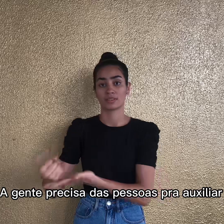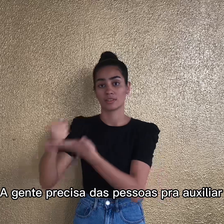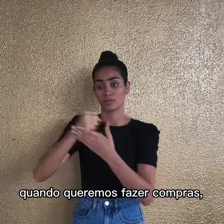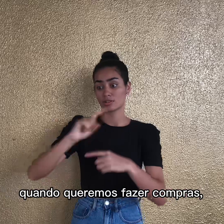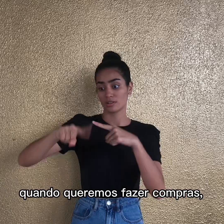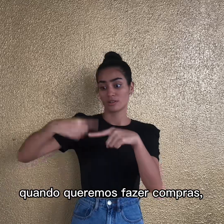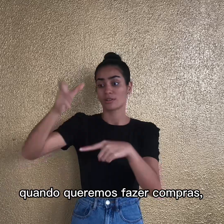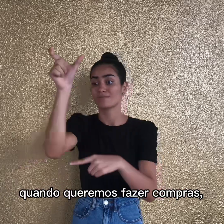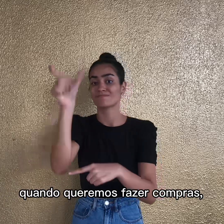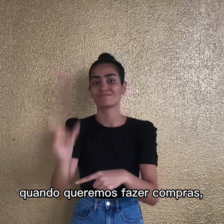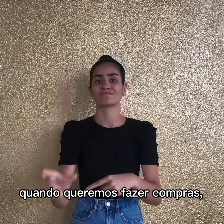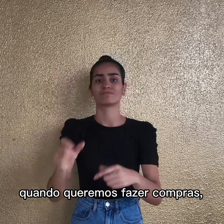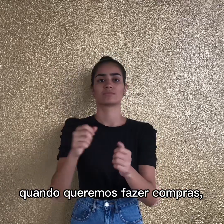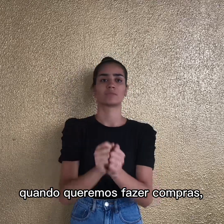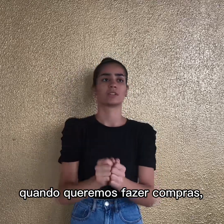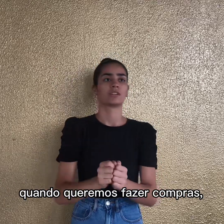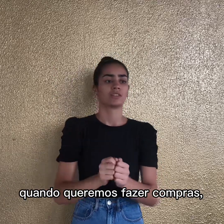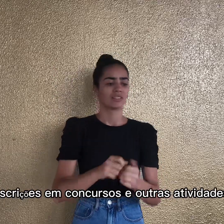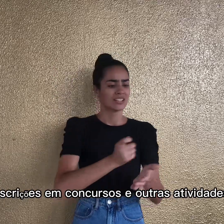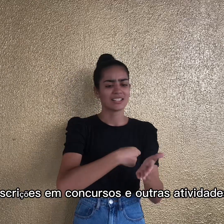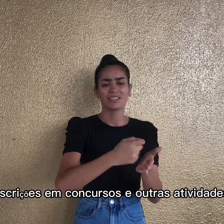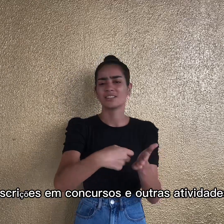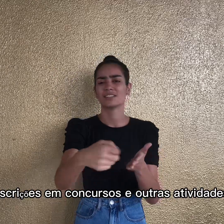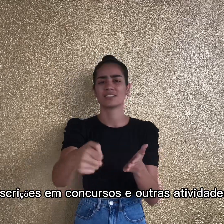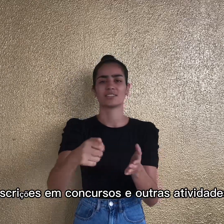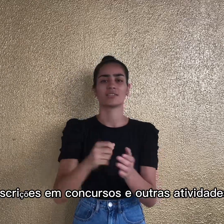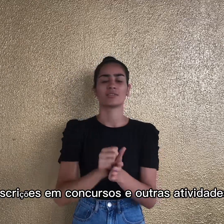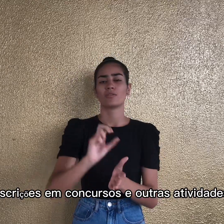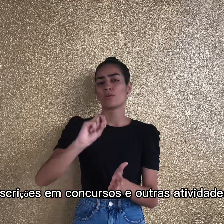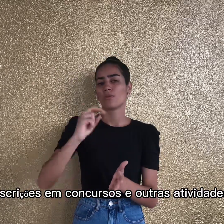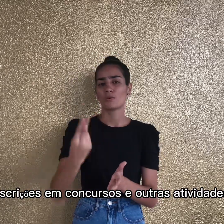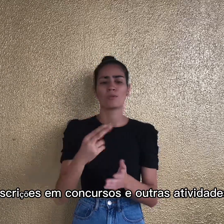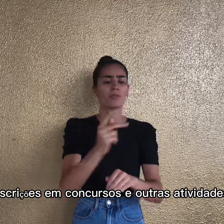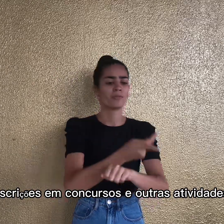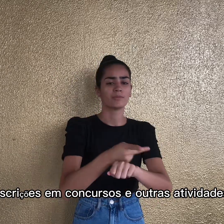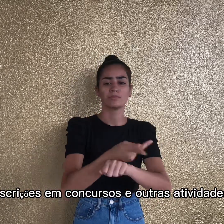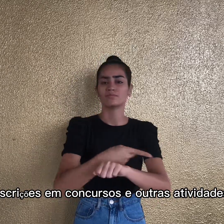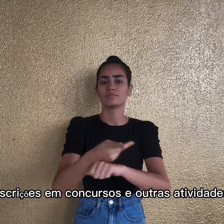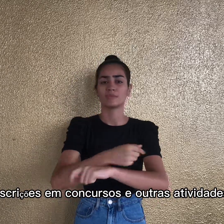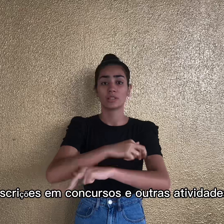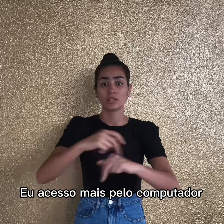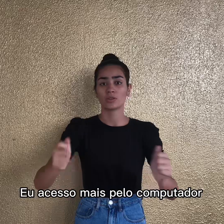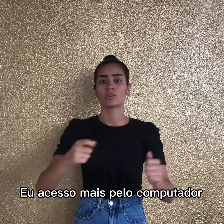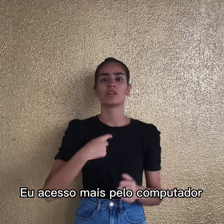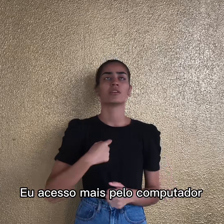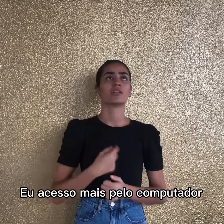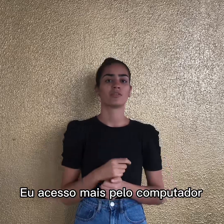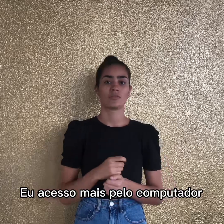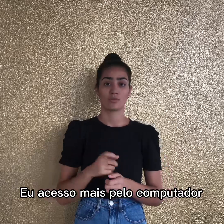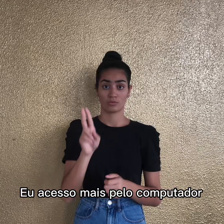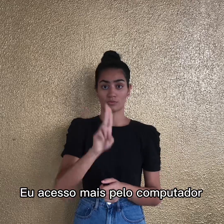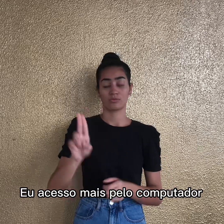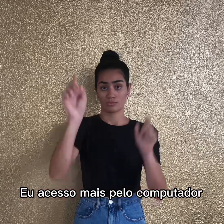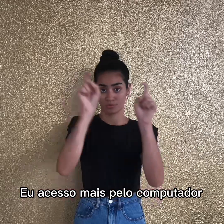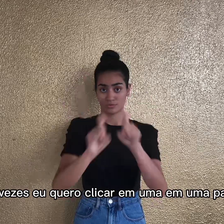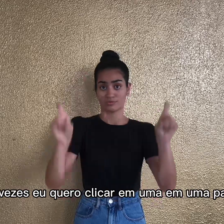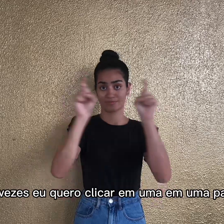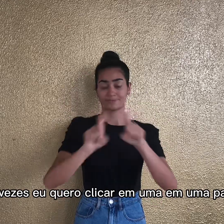auxiliar quando queremos fazer compras, inscrições em concursos e outras atividades. Eu acesso mais pelo computador. Às vezes eu